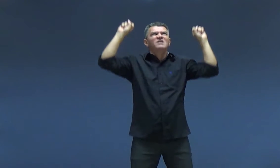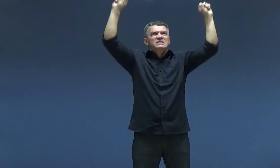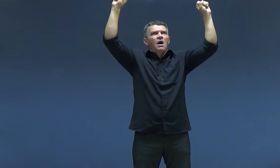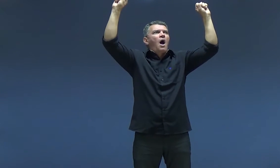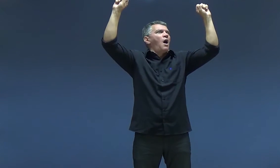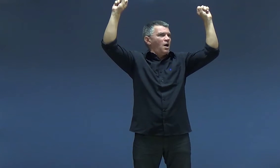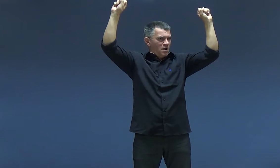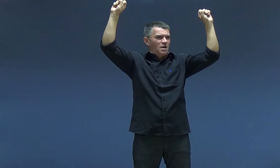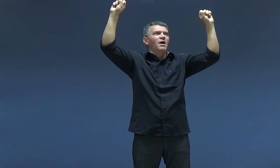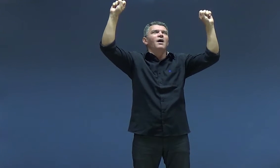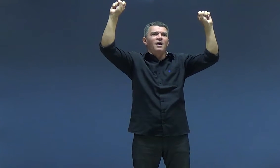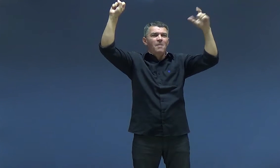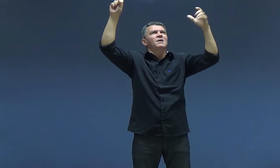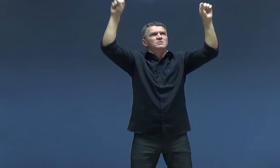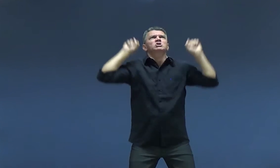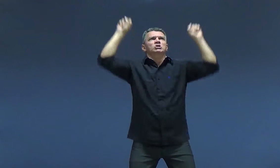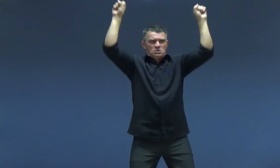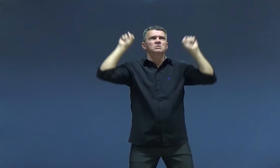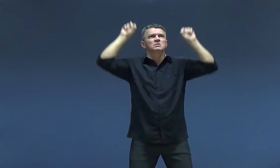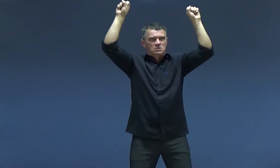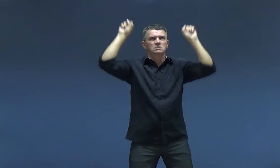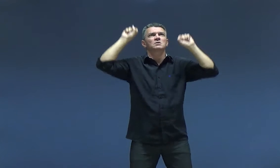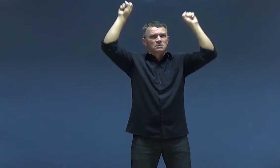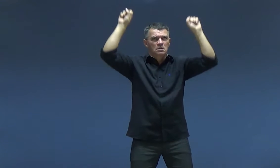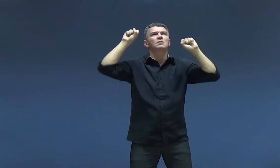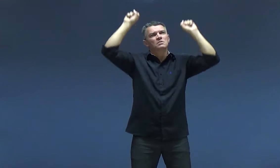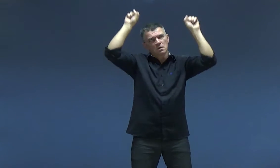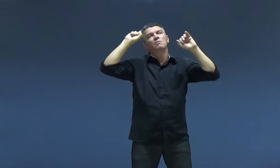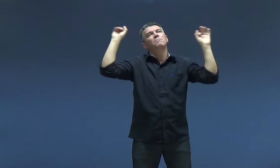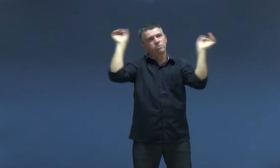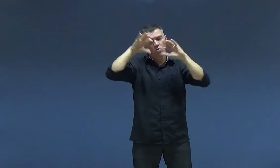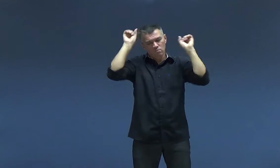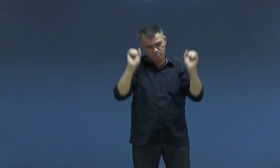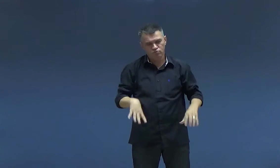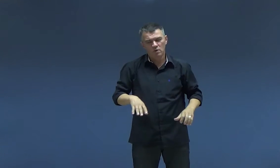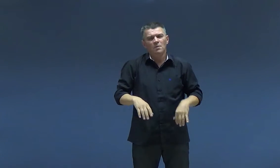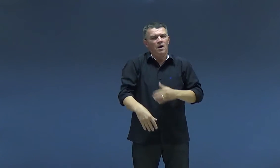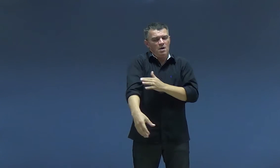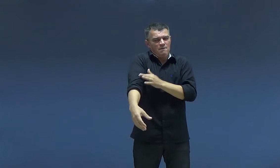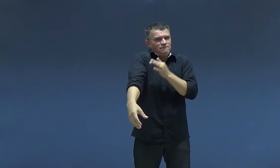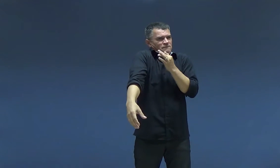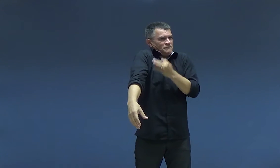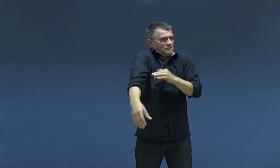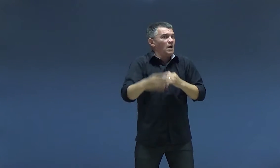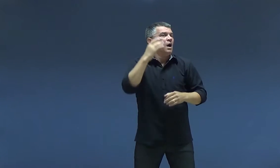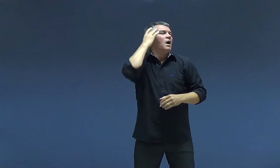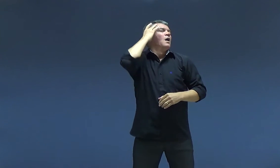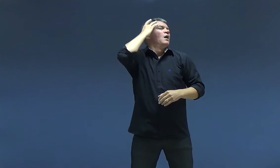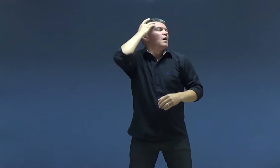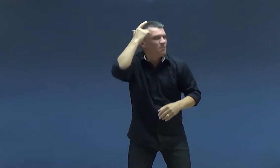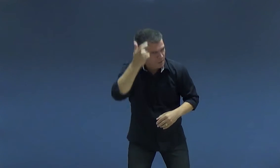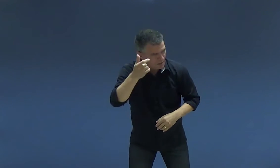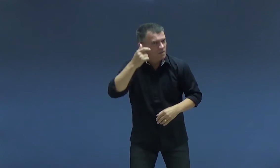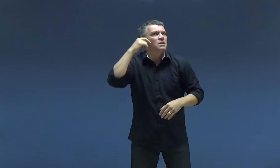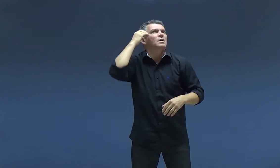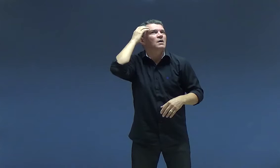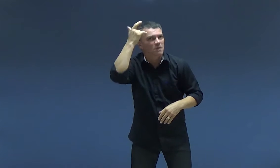Ai, nossa, tá difícil. Não, eu vou conseguir. Faz exercício, pronto. No dia seguinte, vai